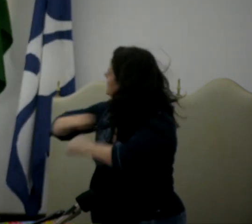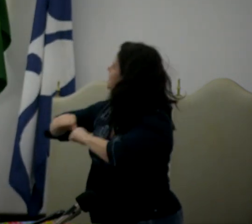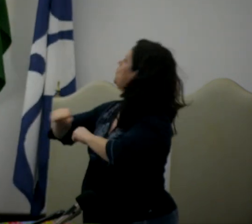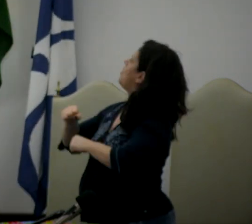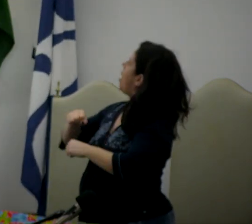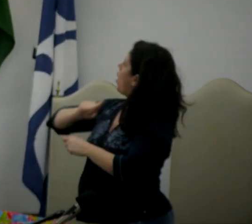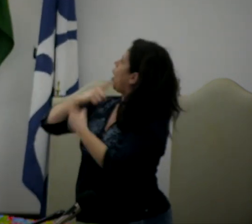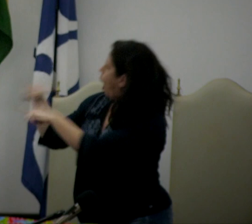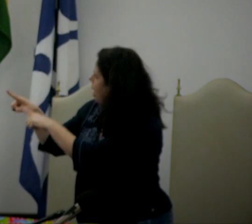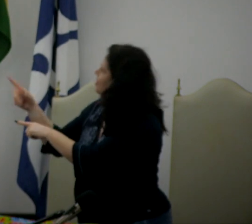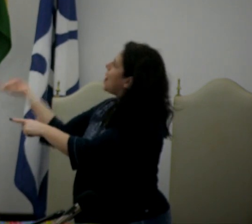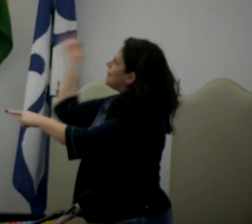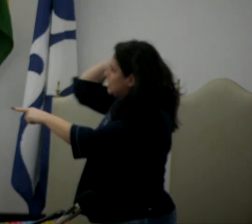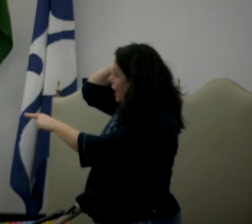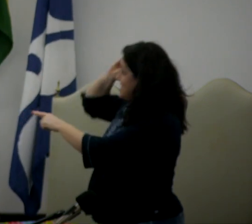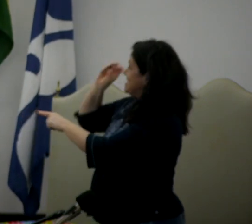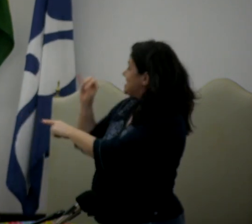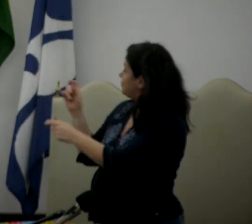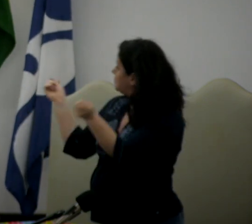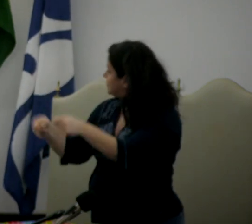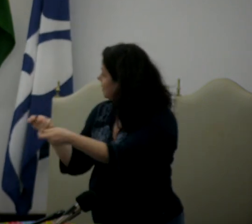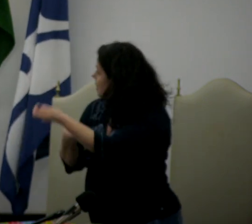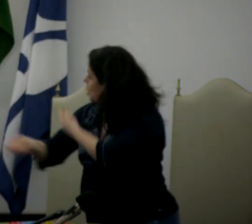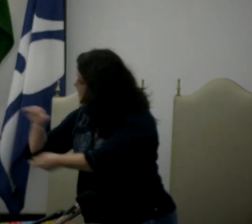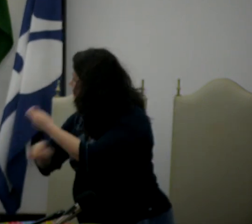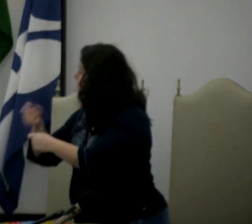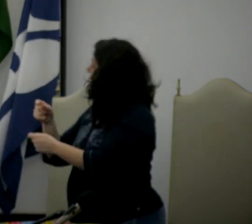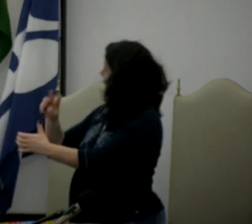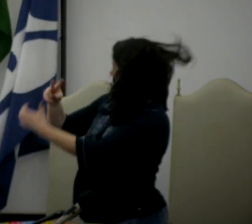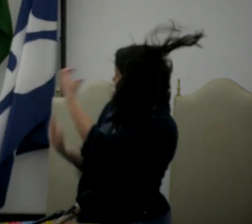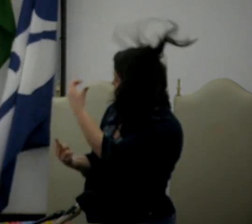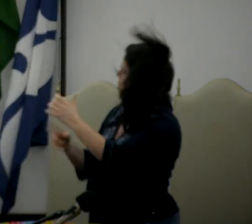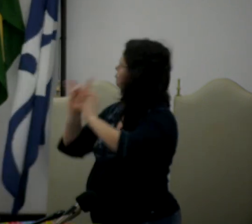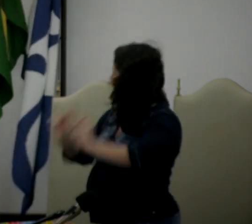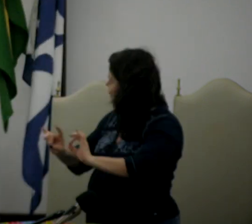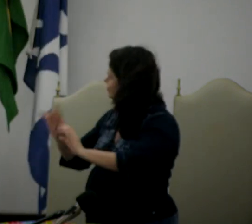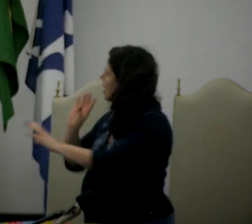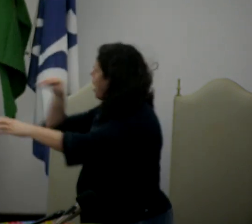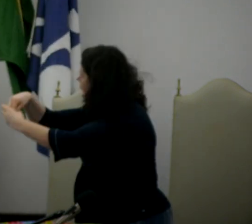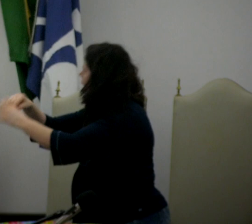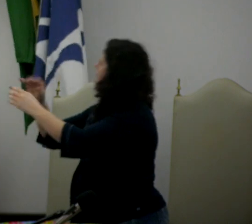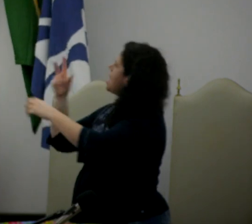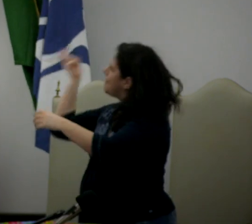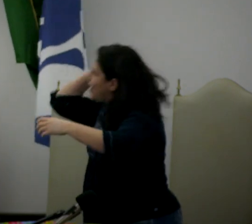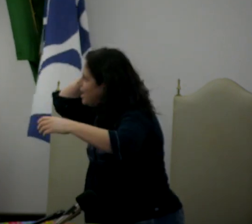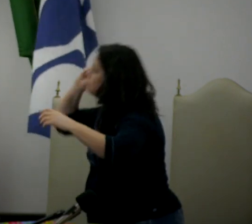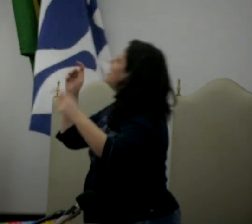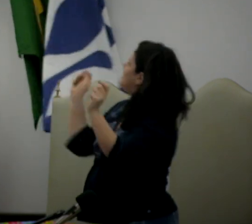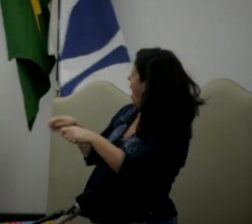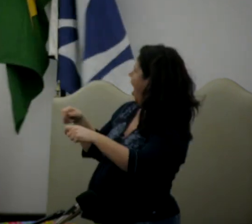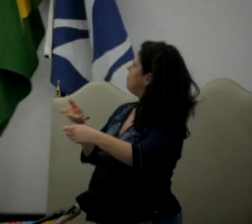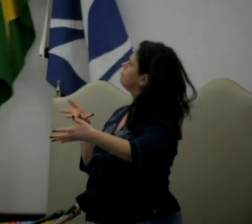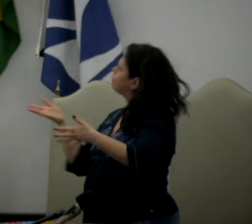vão constituir uma constância, uma força e uma fúria contra o império do implante coclear. Se for possível uma negociação